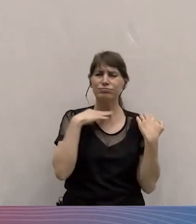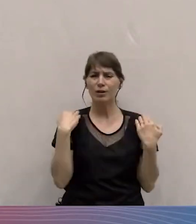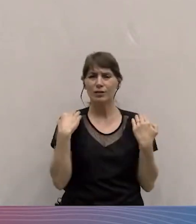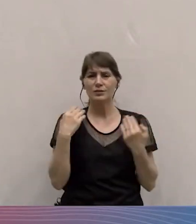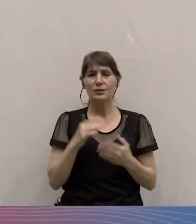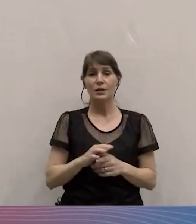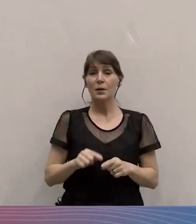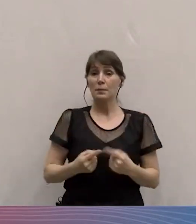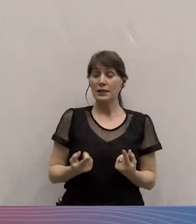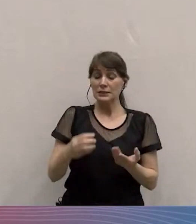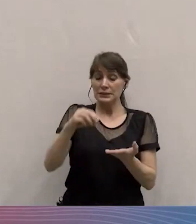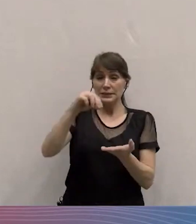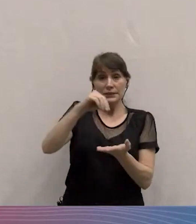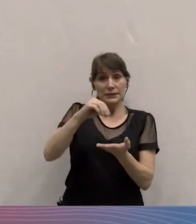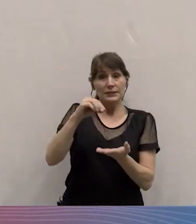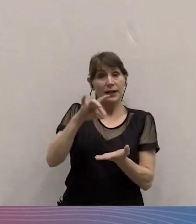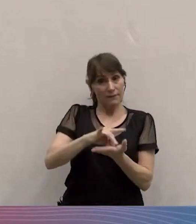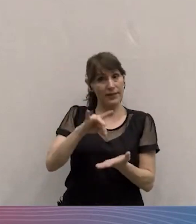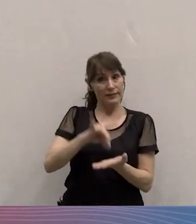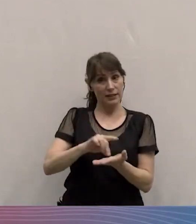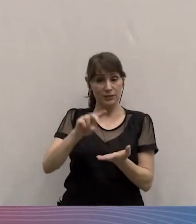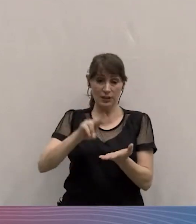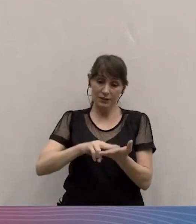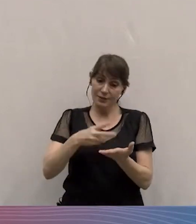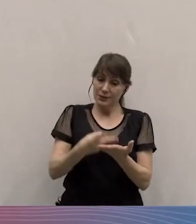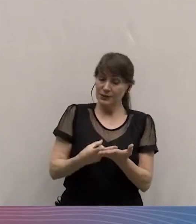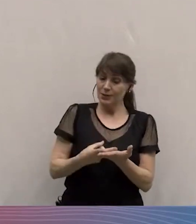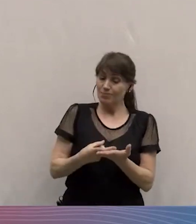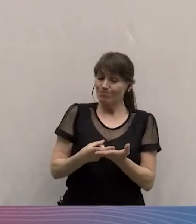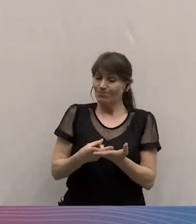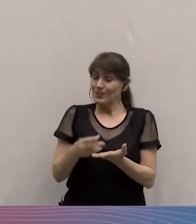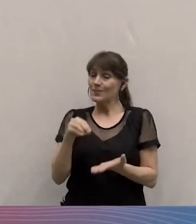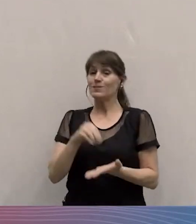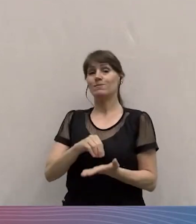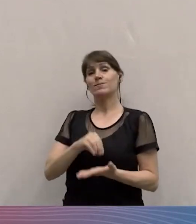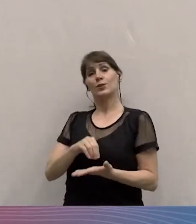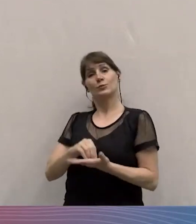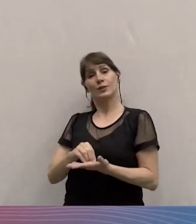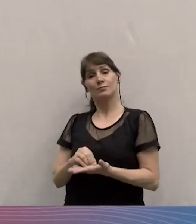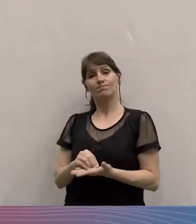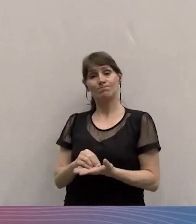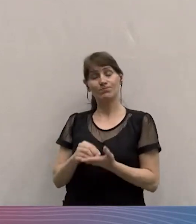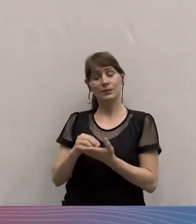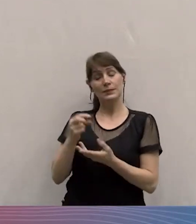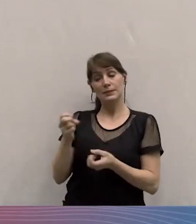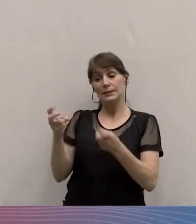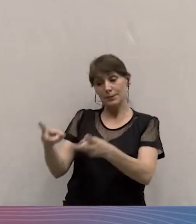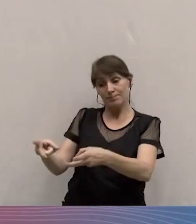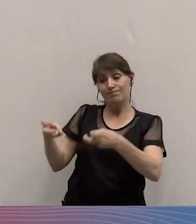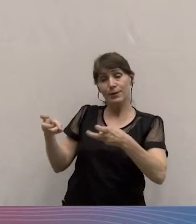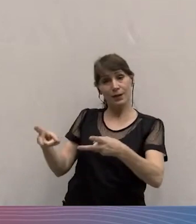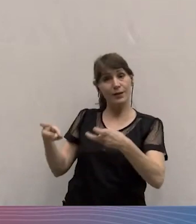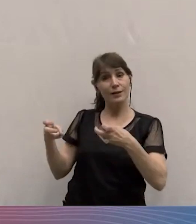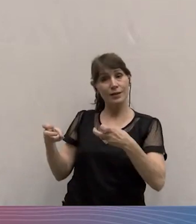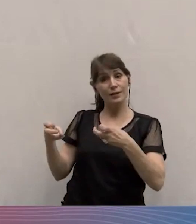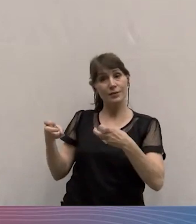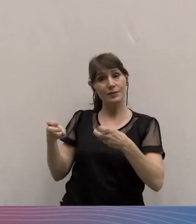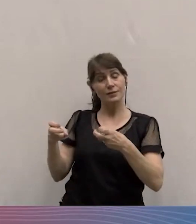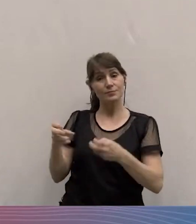Irmãos, na verdade essa interpretação não está tão acurada. Se você olhar